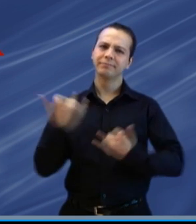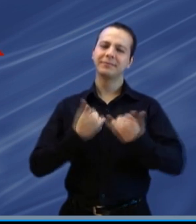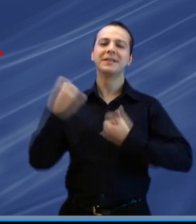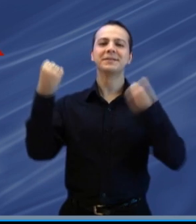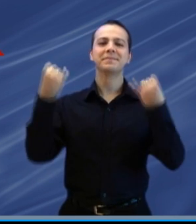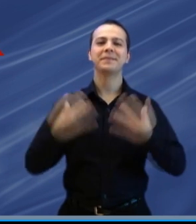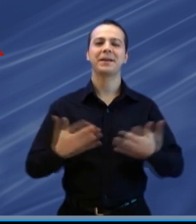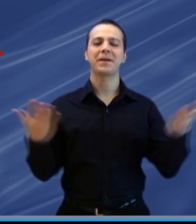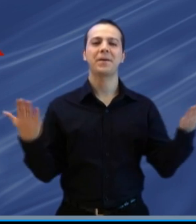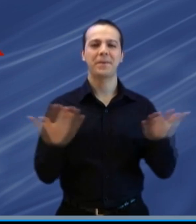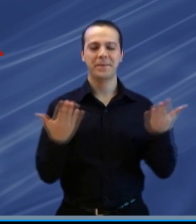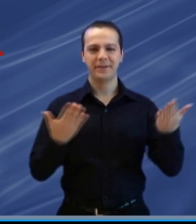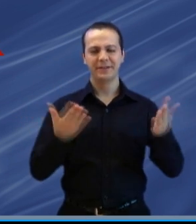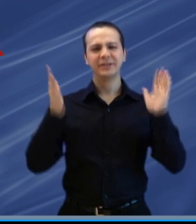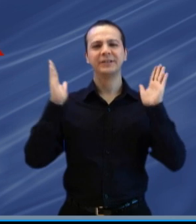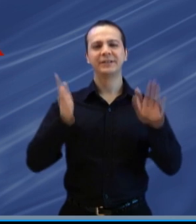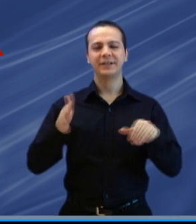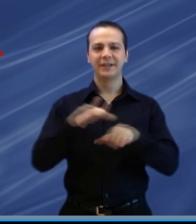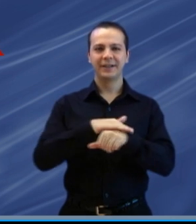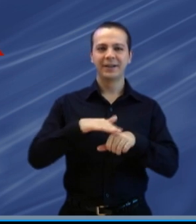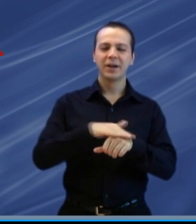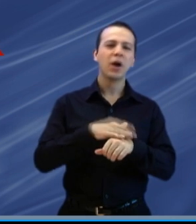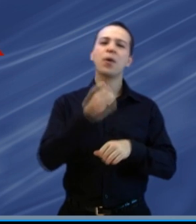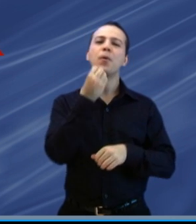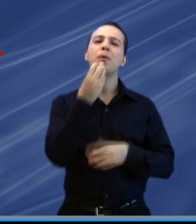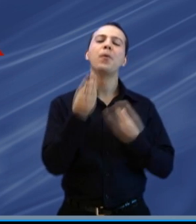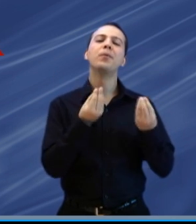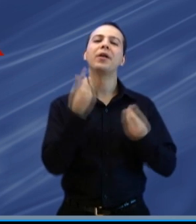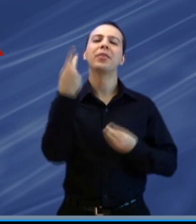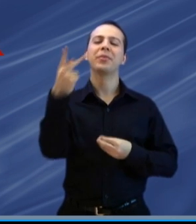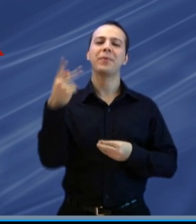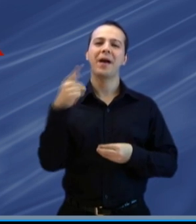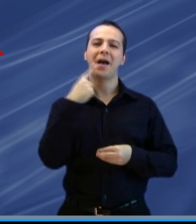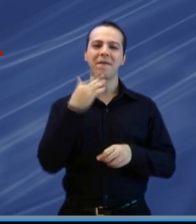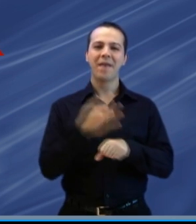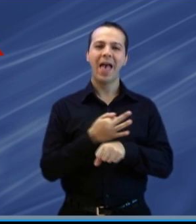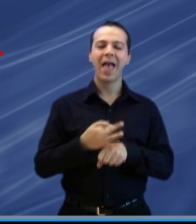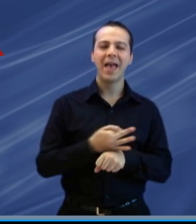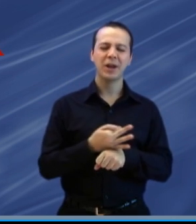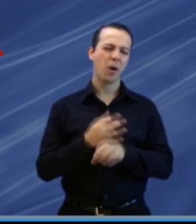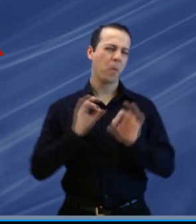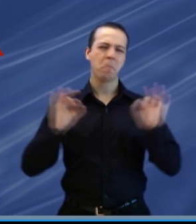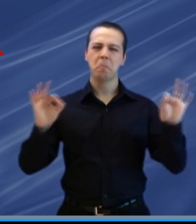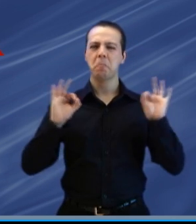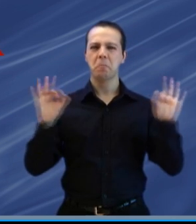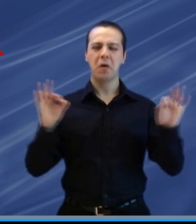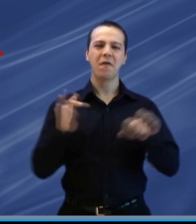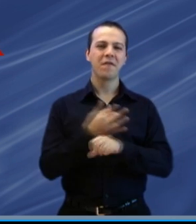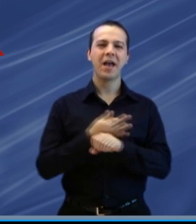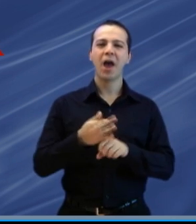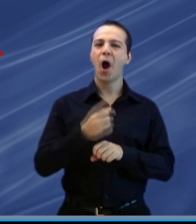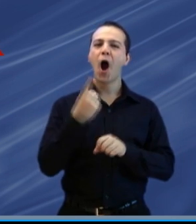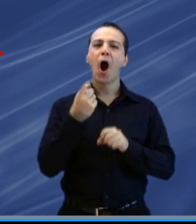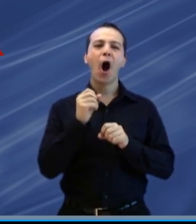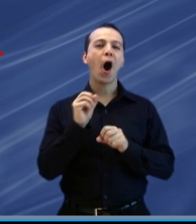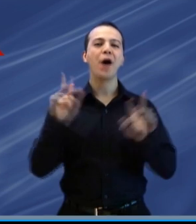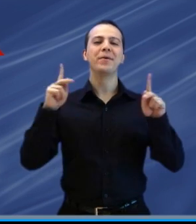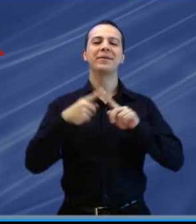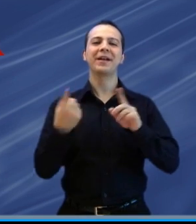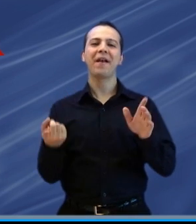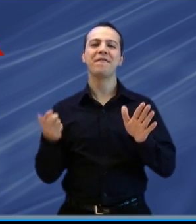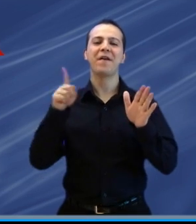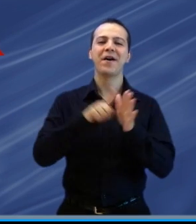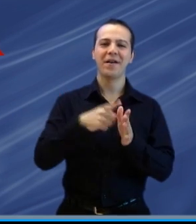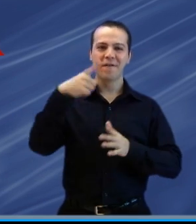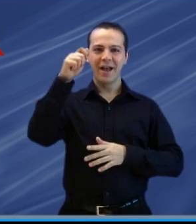aqui. Nós temos aí, já falamos... Primeiro, como é que foi suas férias? Foi uma maravilha. E o bom das férias é que a gente volta. Depois da África